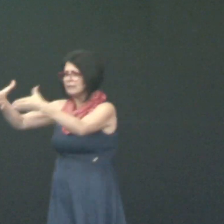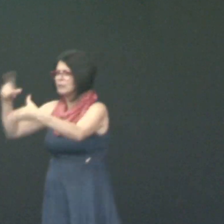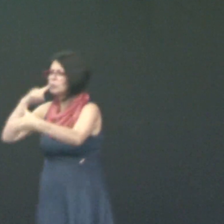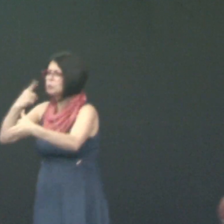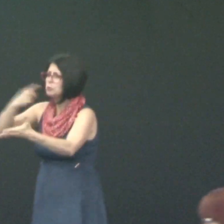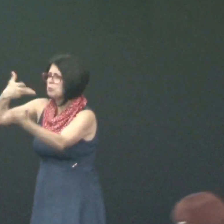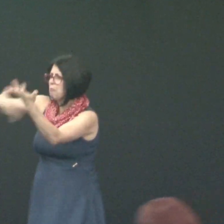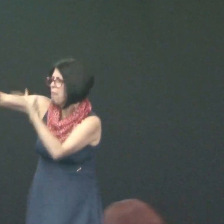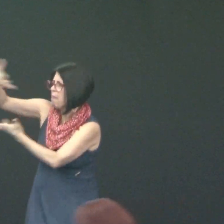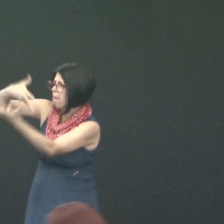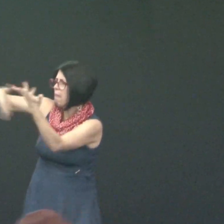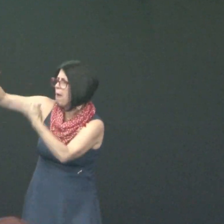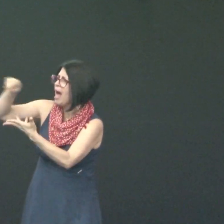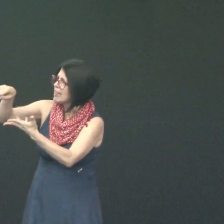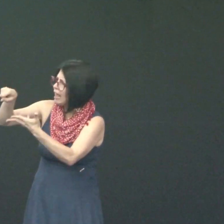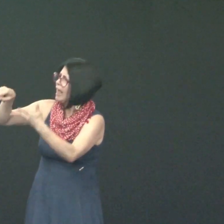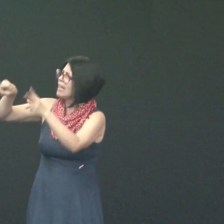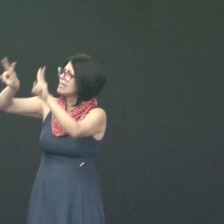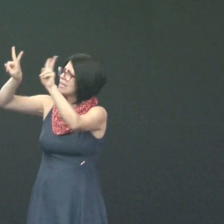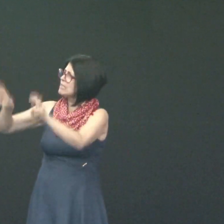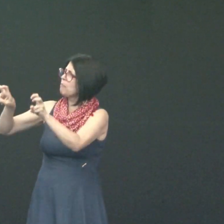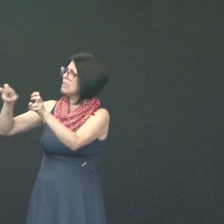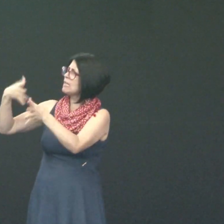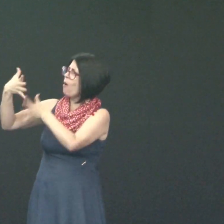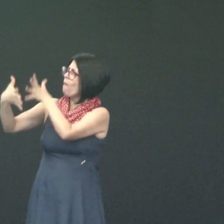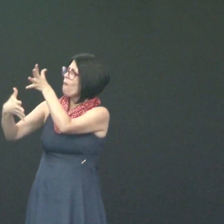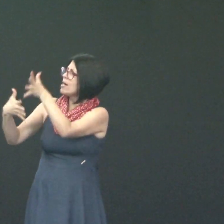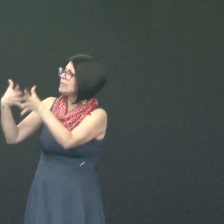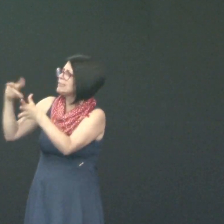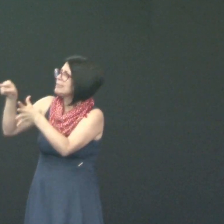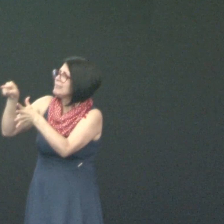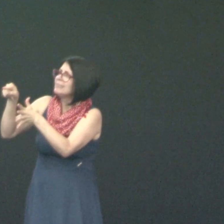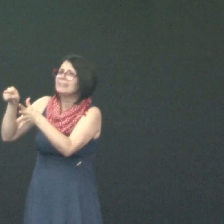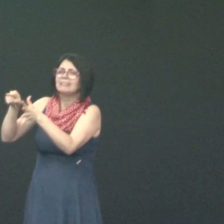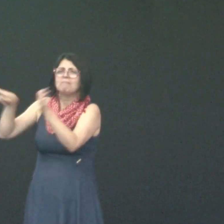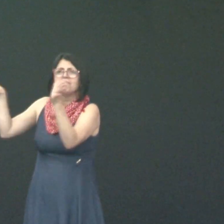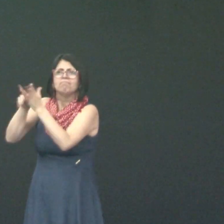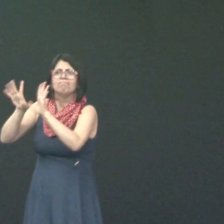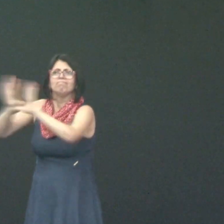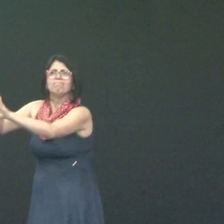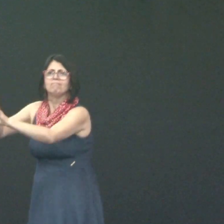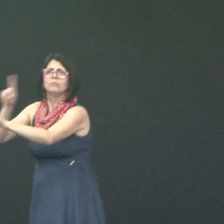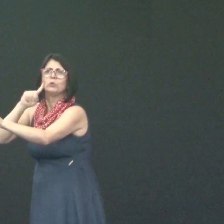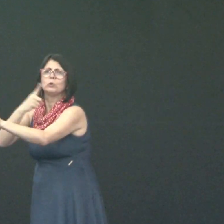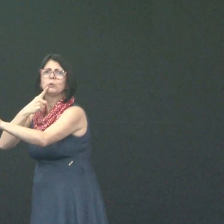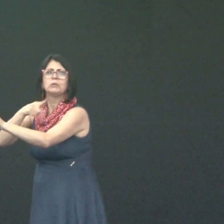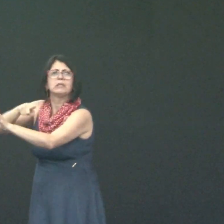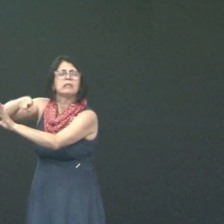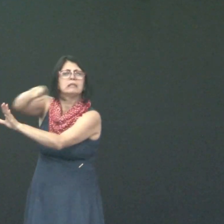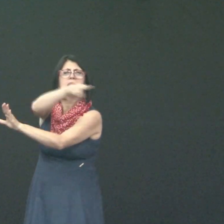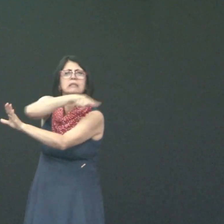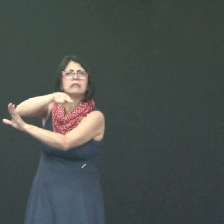dois e através de trocas, discussões, nós percebemos que